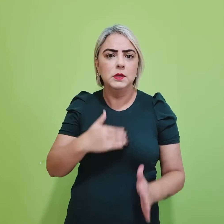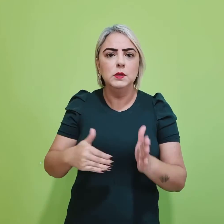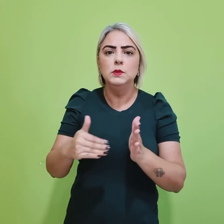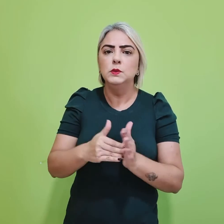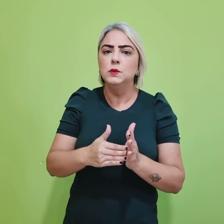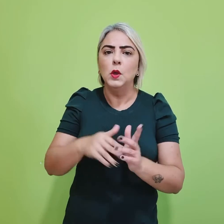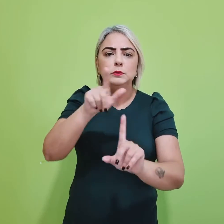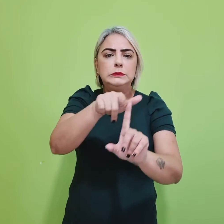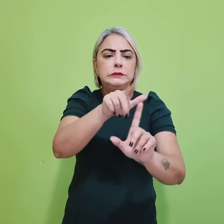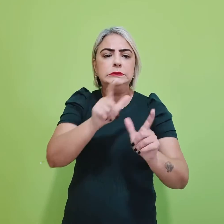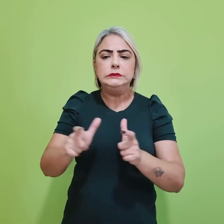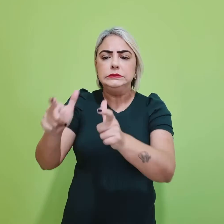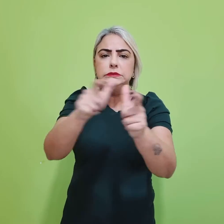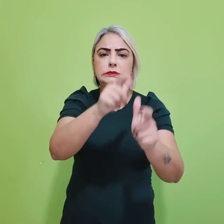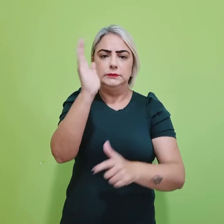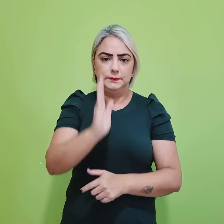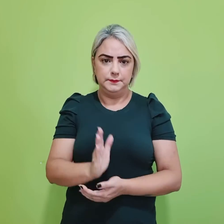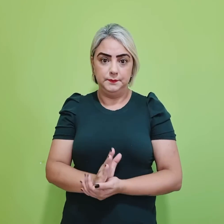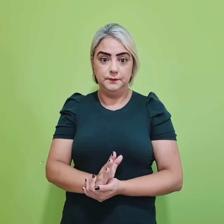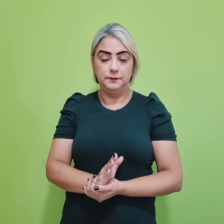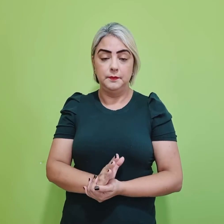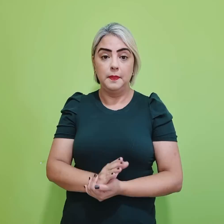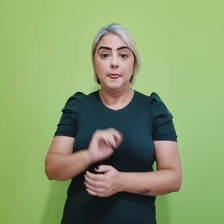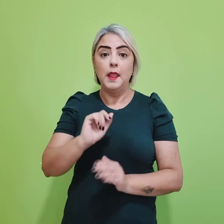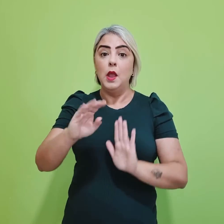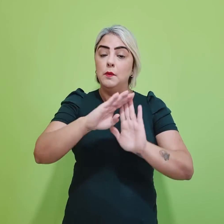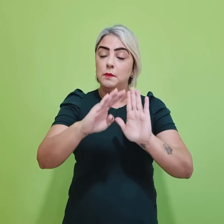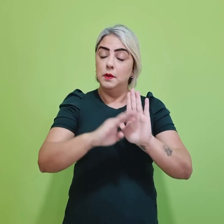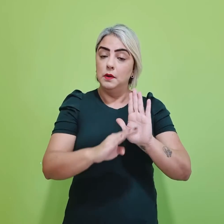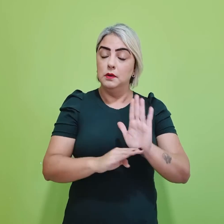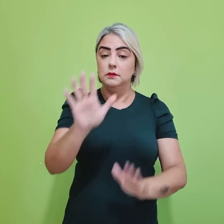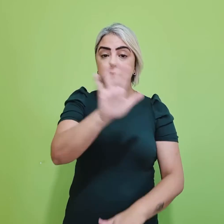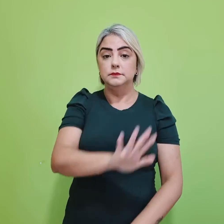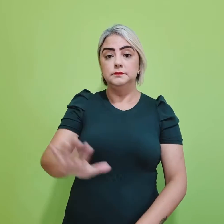todo tipo de lugar. O Programa Nacional de